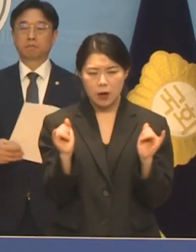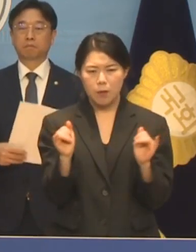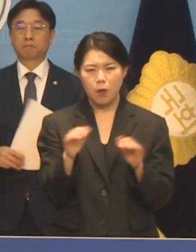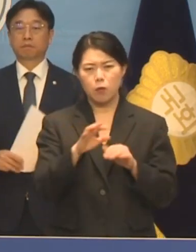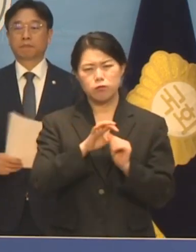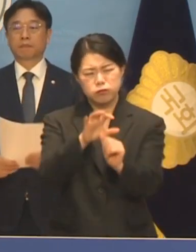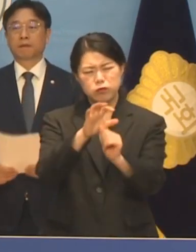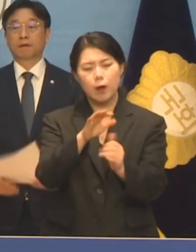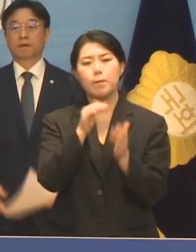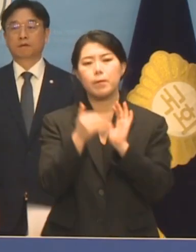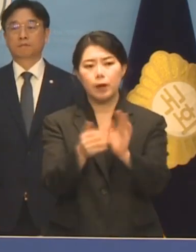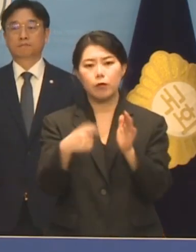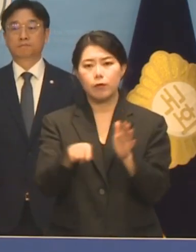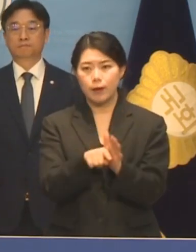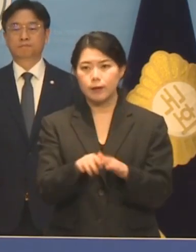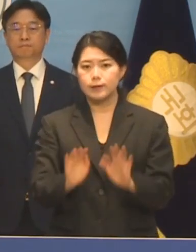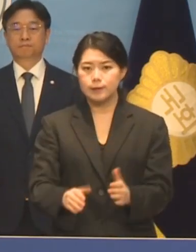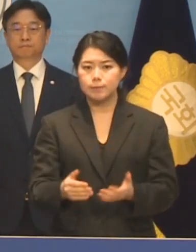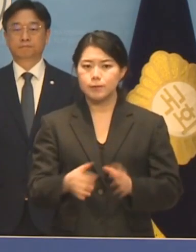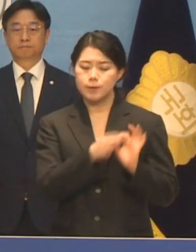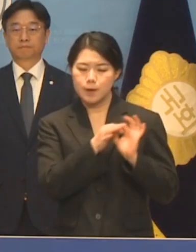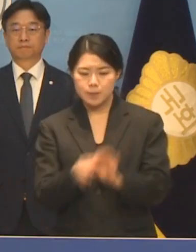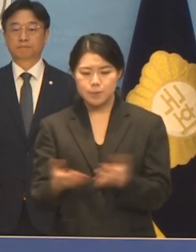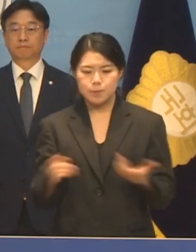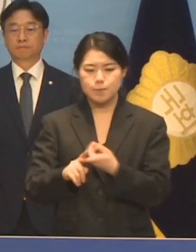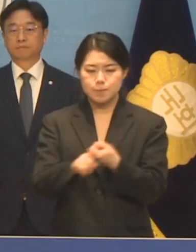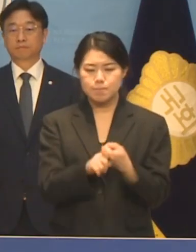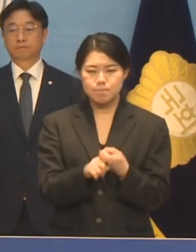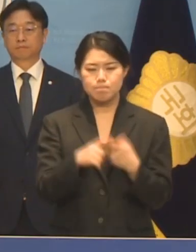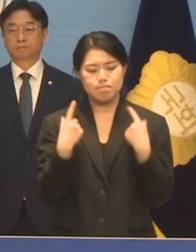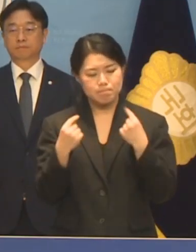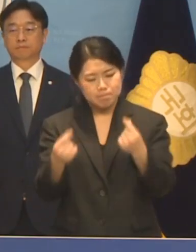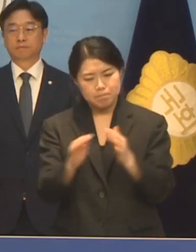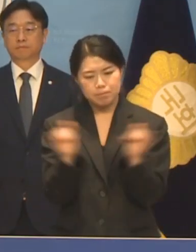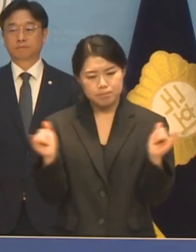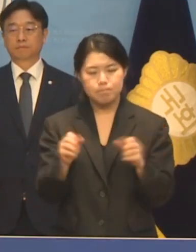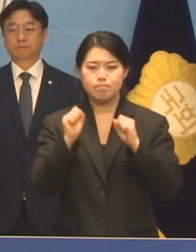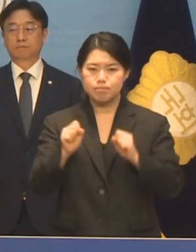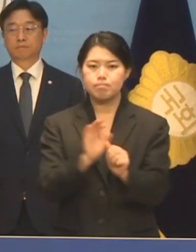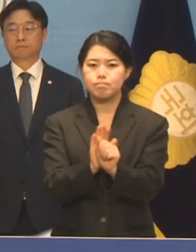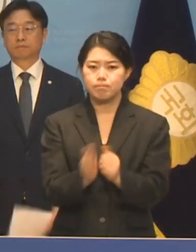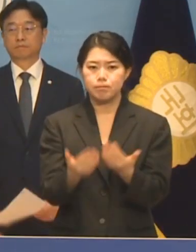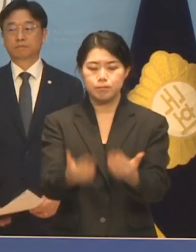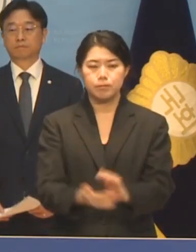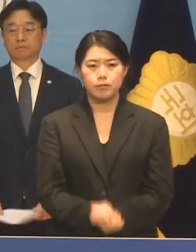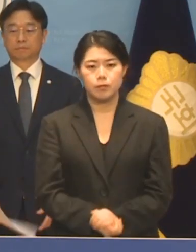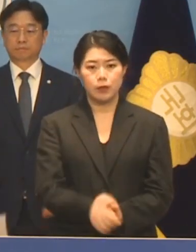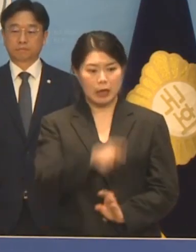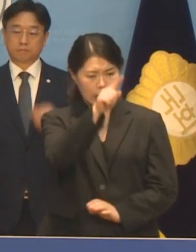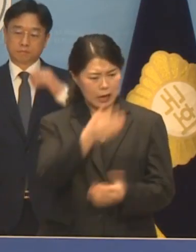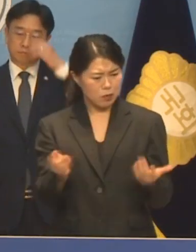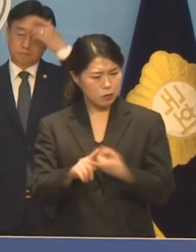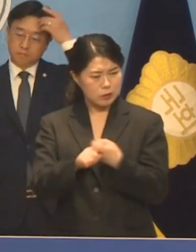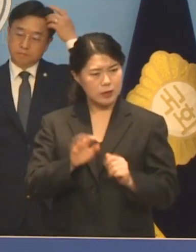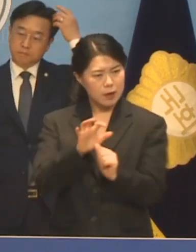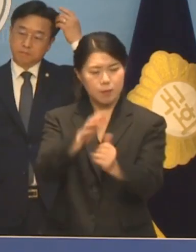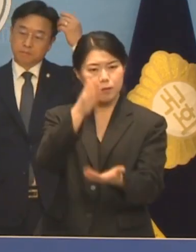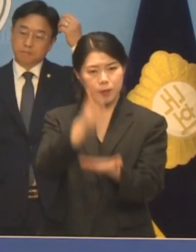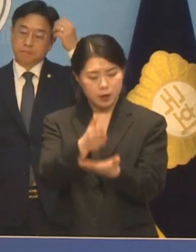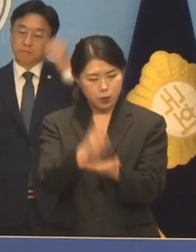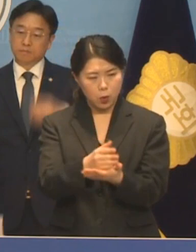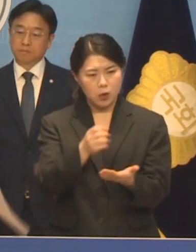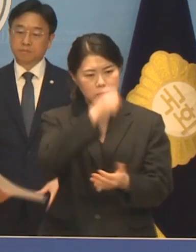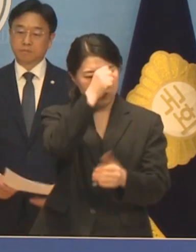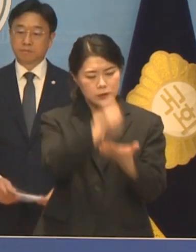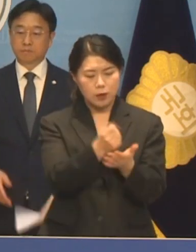불구하고 현장을 묵묵히 지켜주고 계신 카라 노조 조합원분들을 응원합니다. 카라 사측은 노조 탄압을 멈추고 조직 정상화를 향한